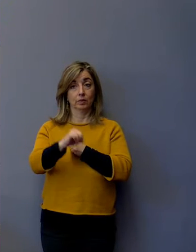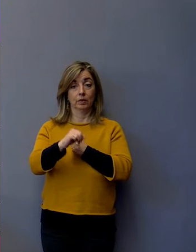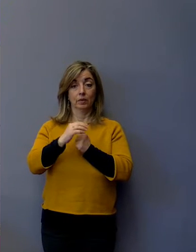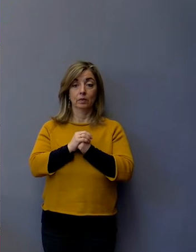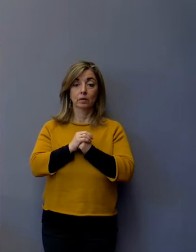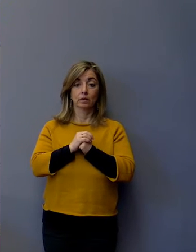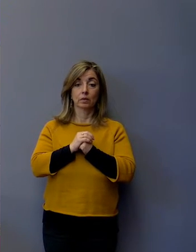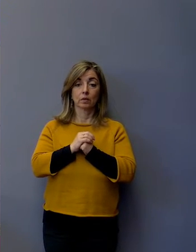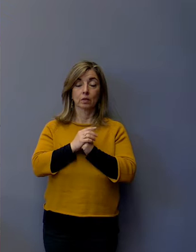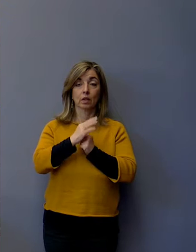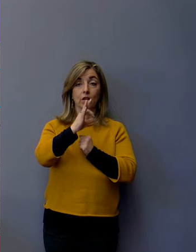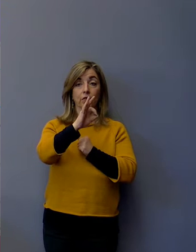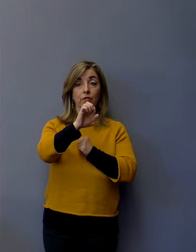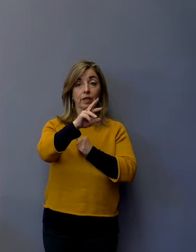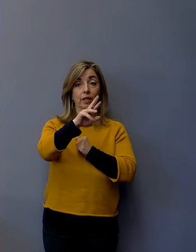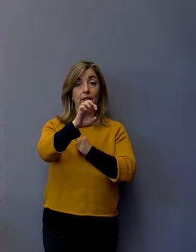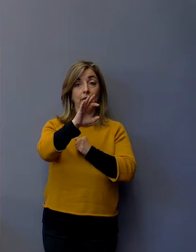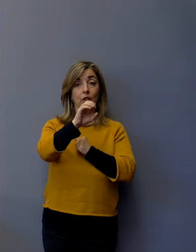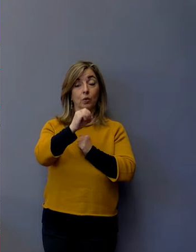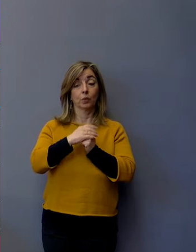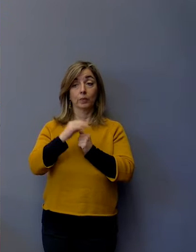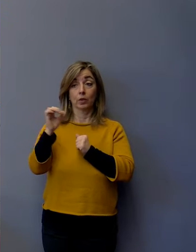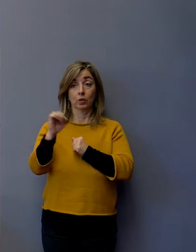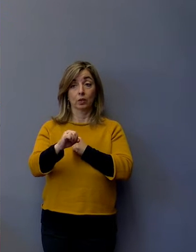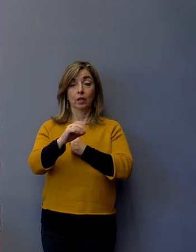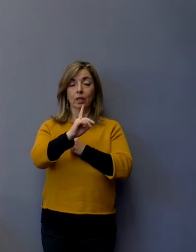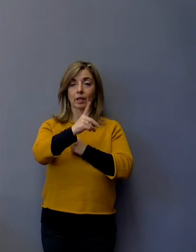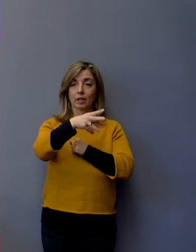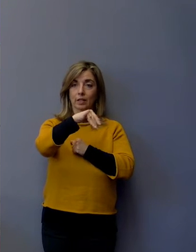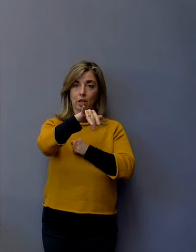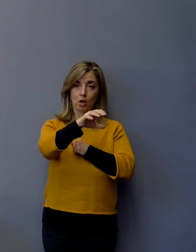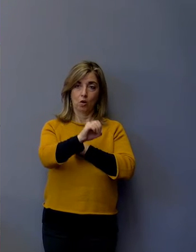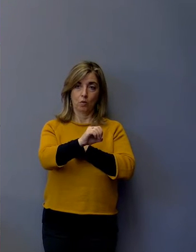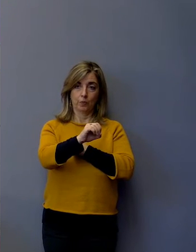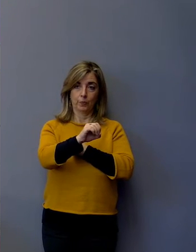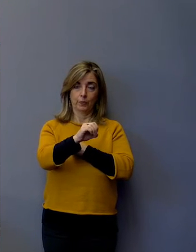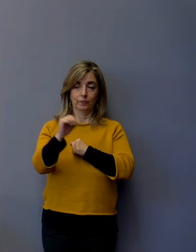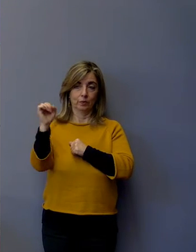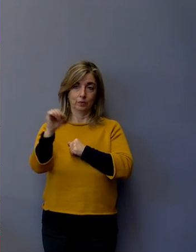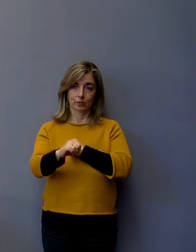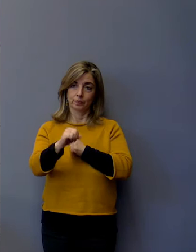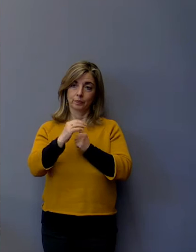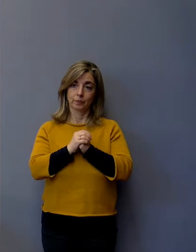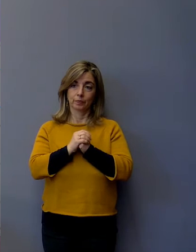consigliere ferrero contrario del consigliere grillo contrario